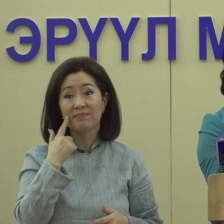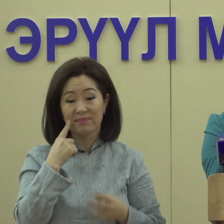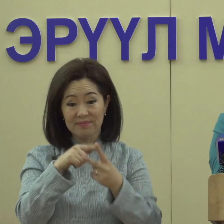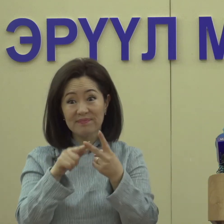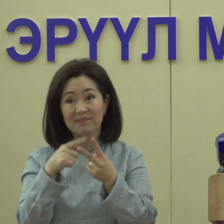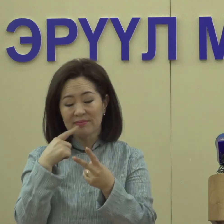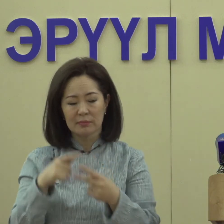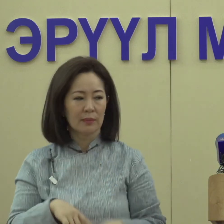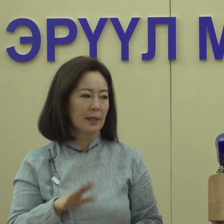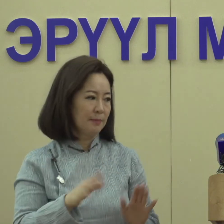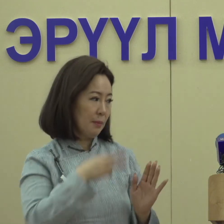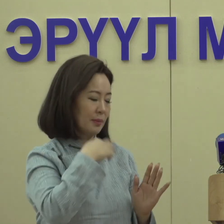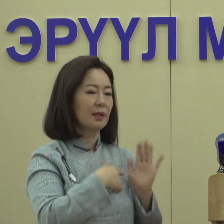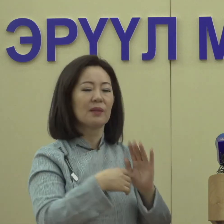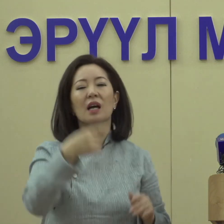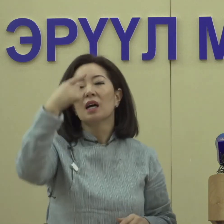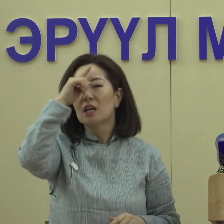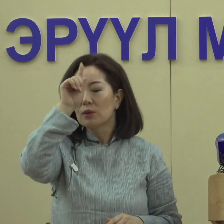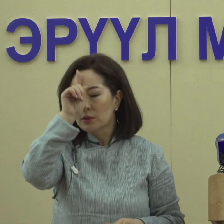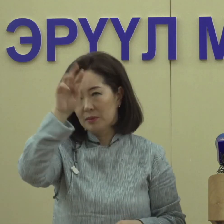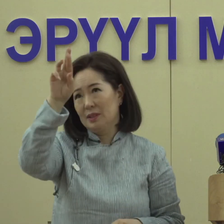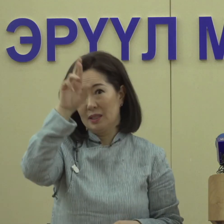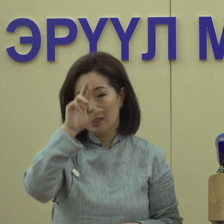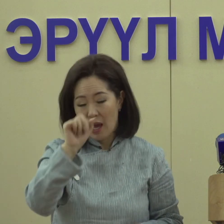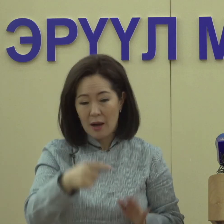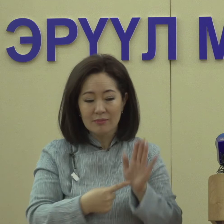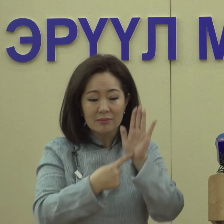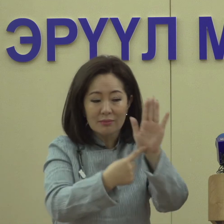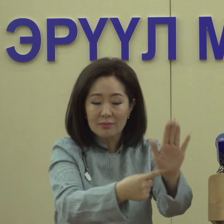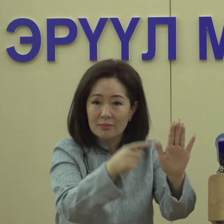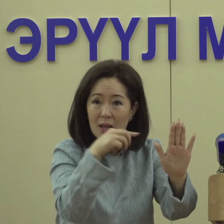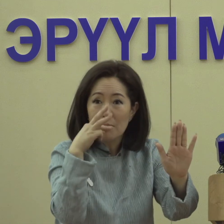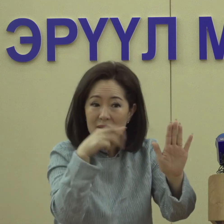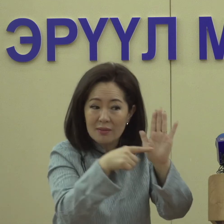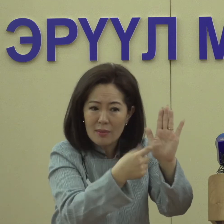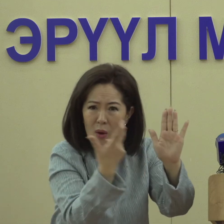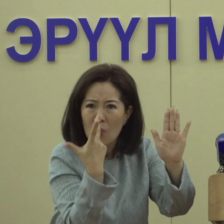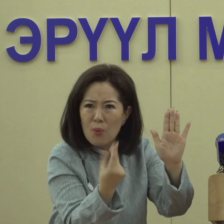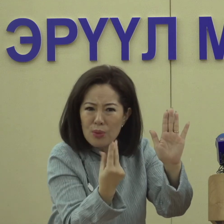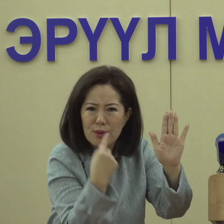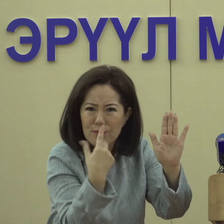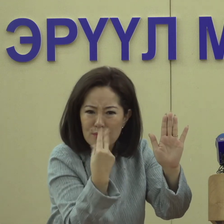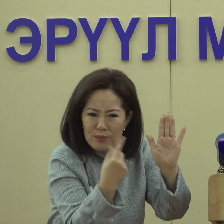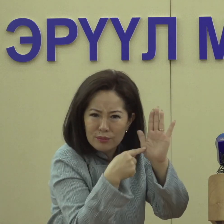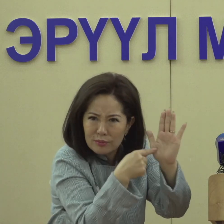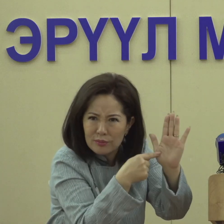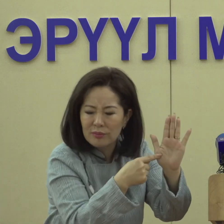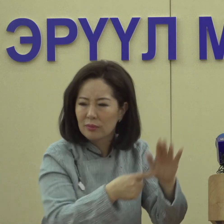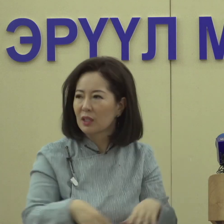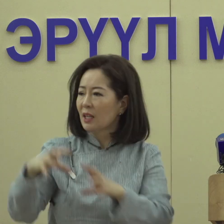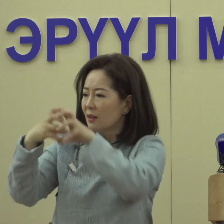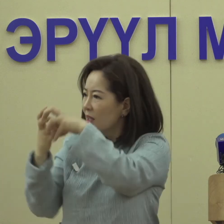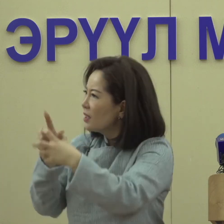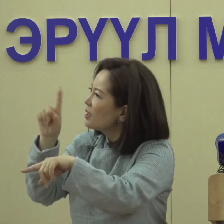Ер нь эрүүл мэндийн яамнаас бол та бүхэн мэдж байгаа. Дандаа бодиттой, бодитч. Дэлхийн дахин зөвшөөр Монгол улсанд үйл явж байгаа үйл явдлыг бол